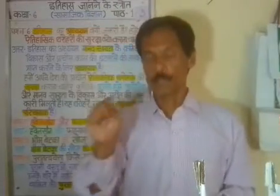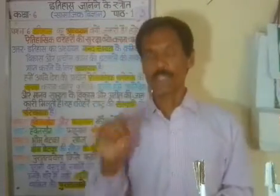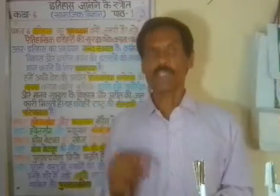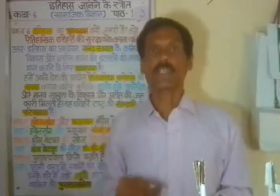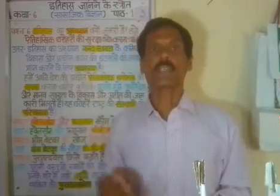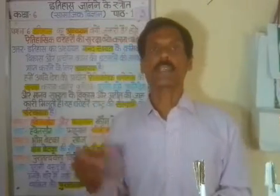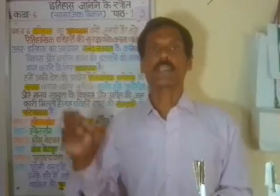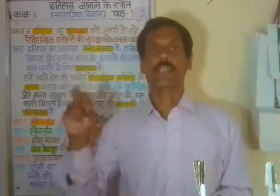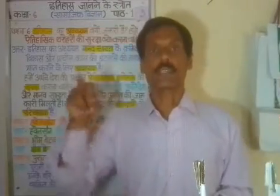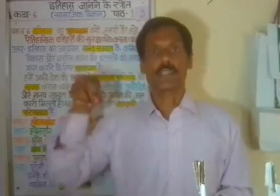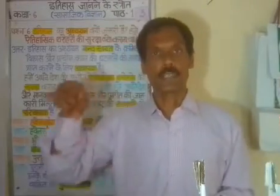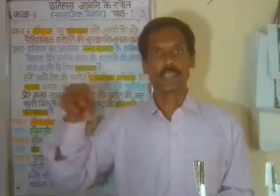बी